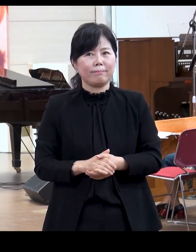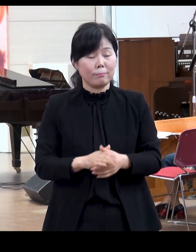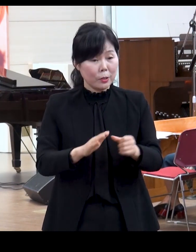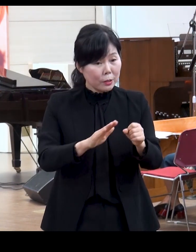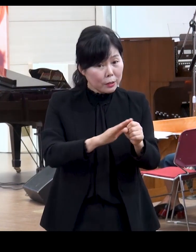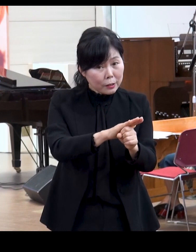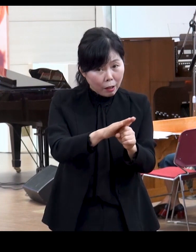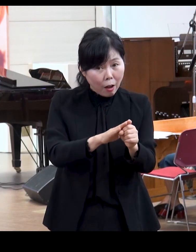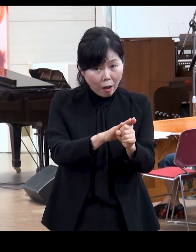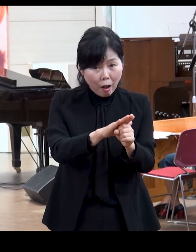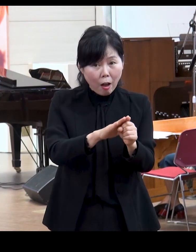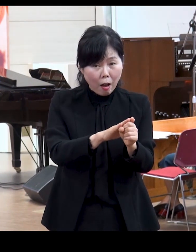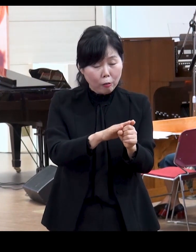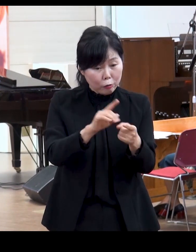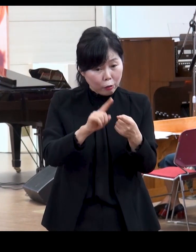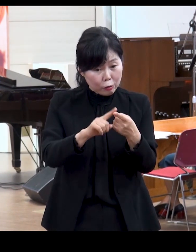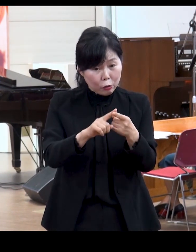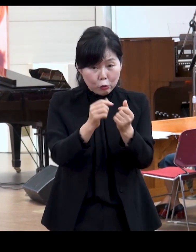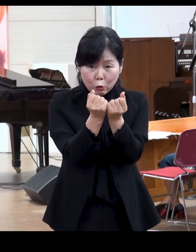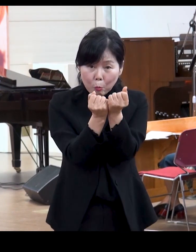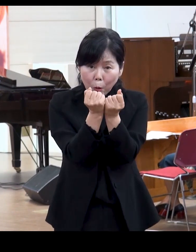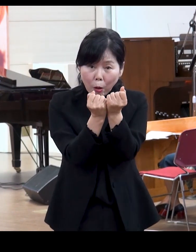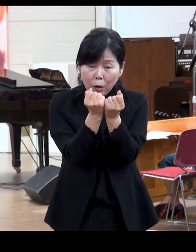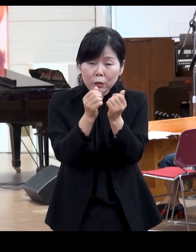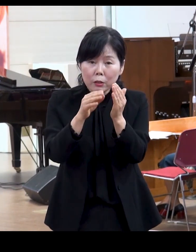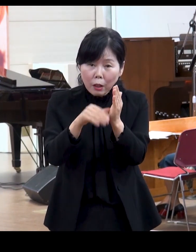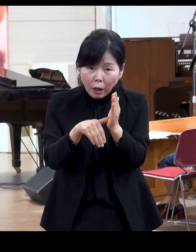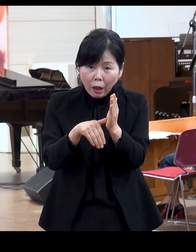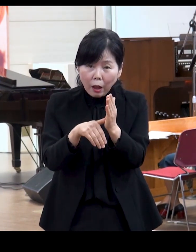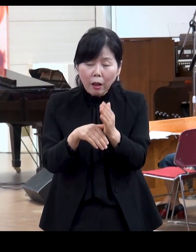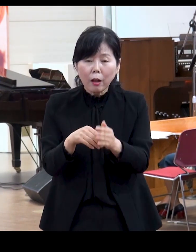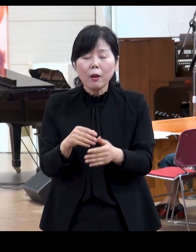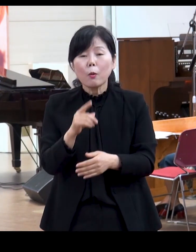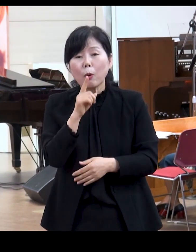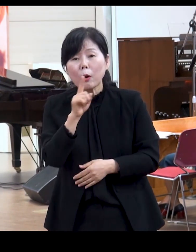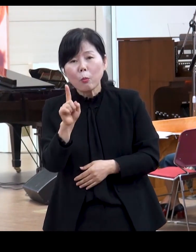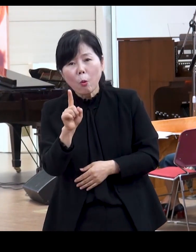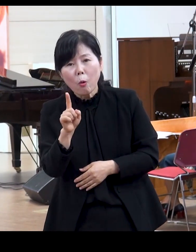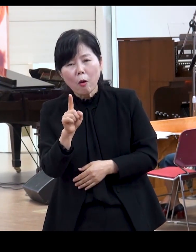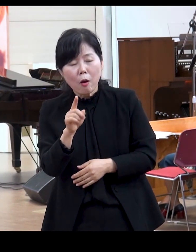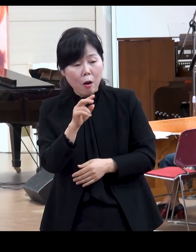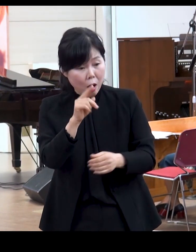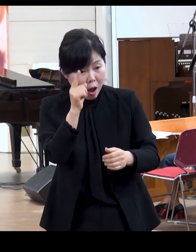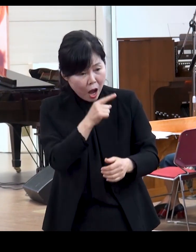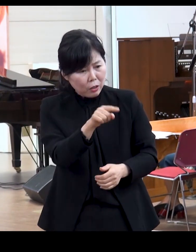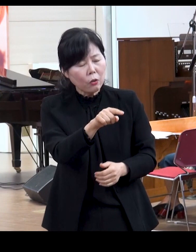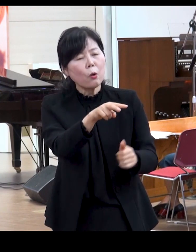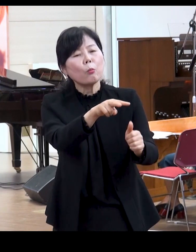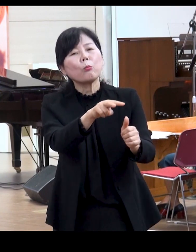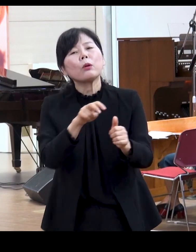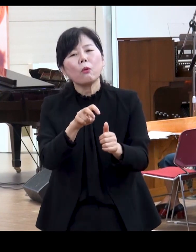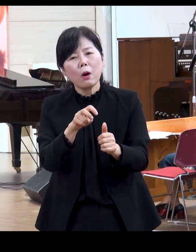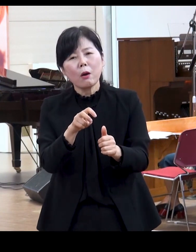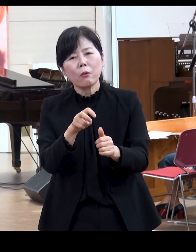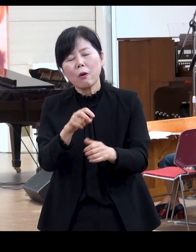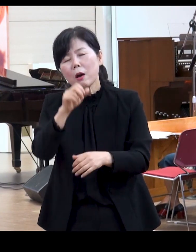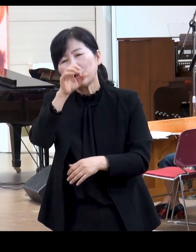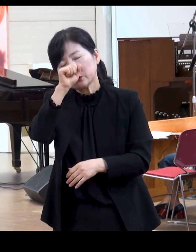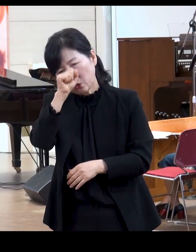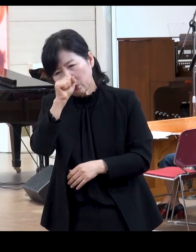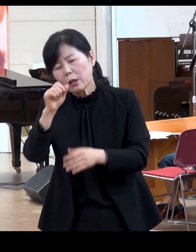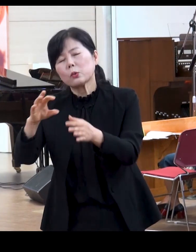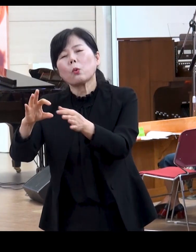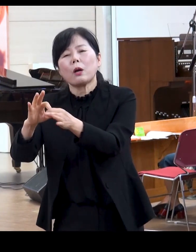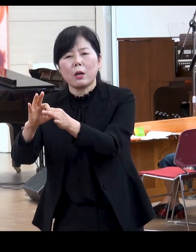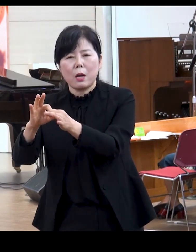보세요. 사랑을 이야기하면서 또 뭘 얘기하느냐? 악을 미워하고 선에 속하라, 이렇게 말하고 있어요.